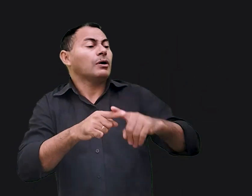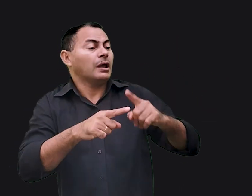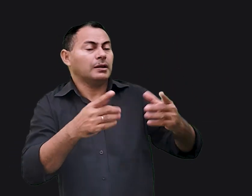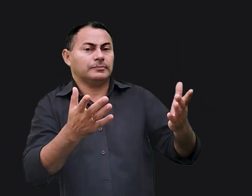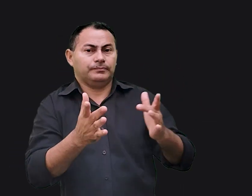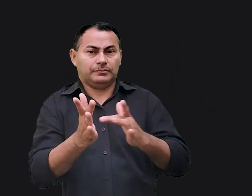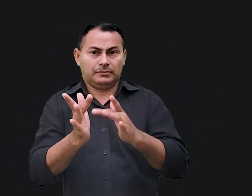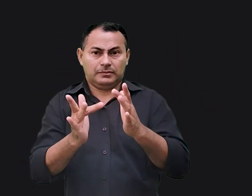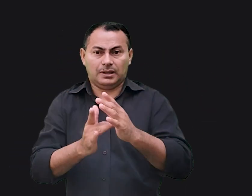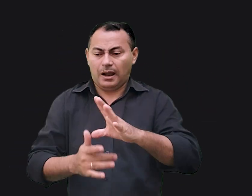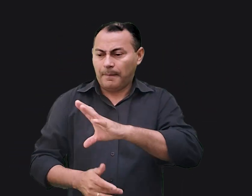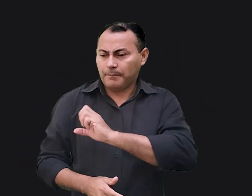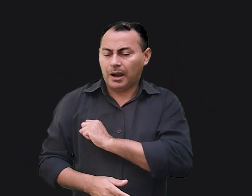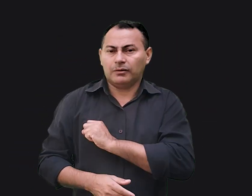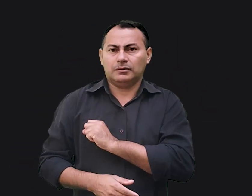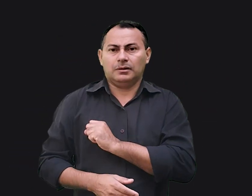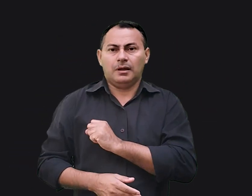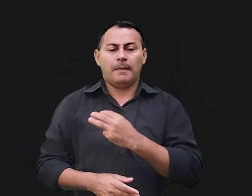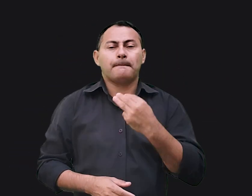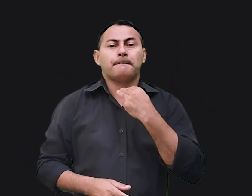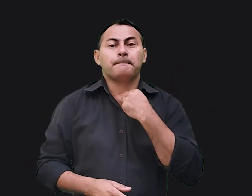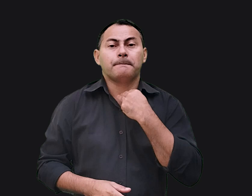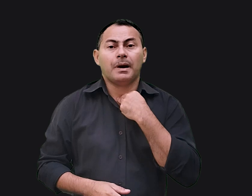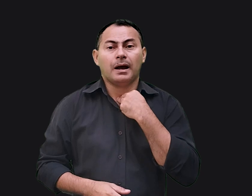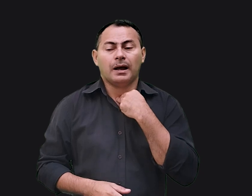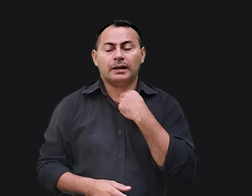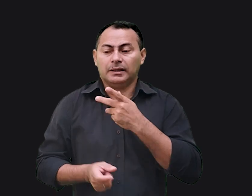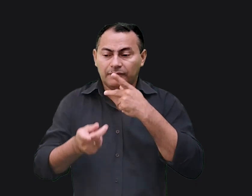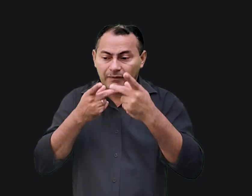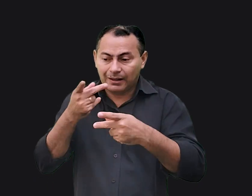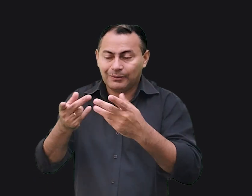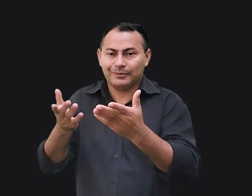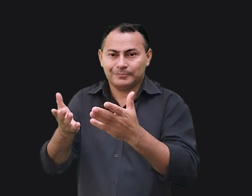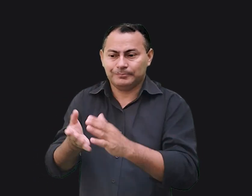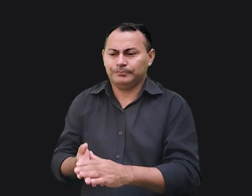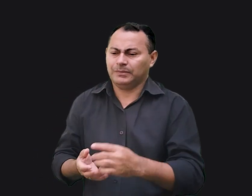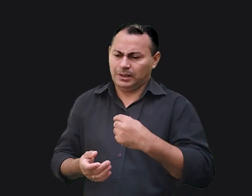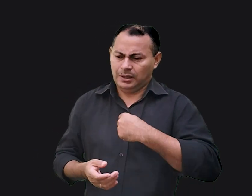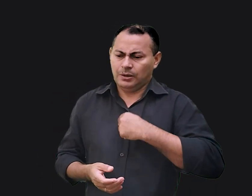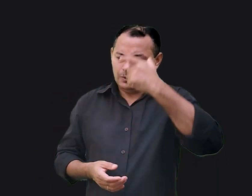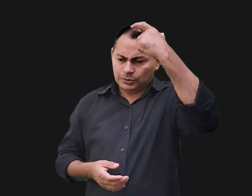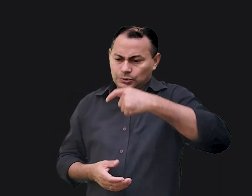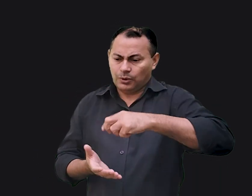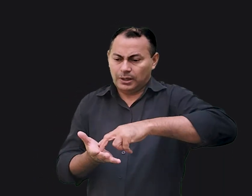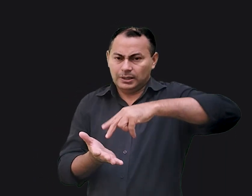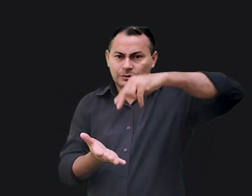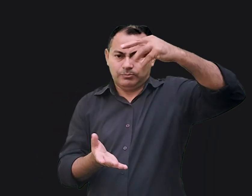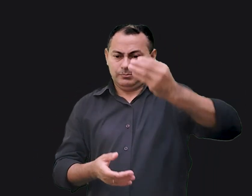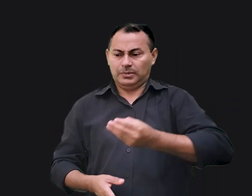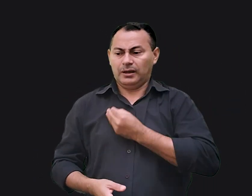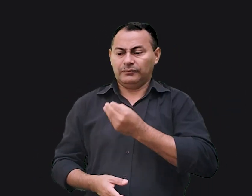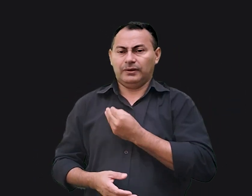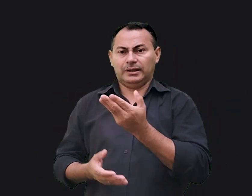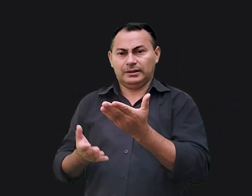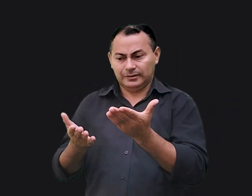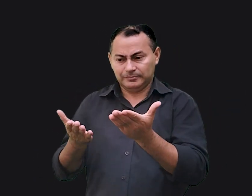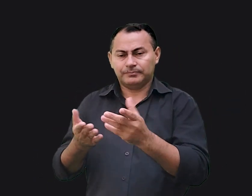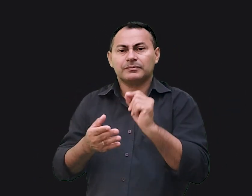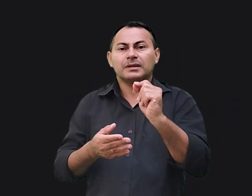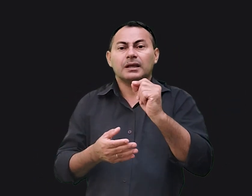depressa? Jesus amava tanto Marta. Ele lhe disse, eu sou a ressurreição e a vida. Aquele